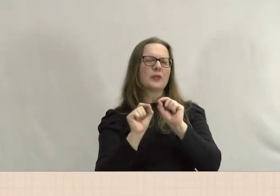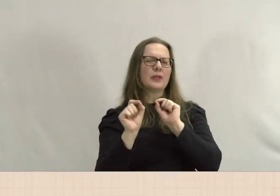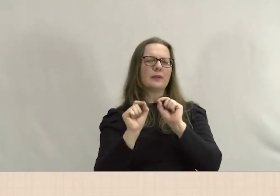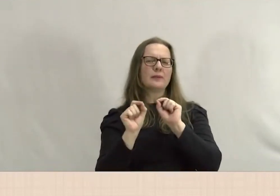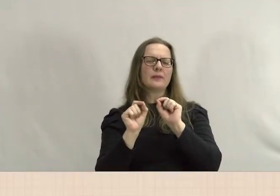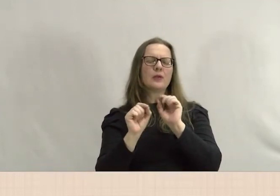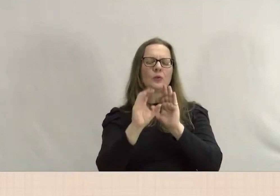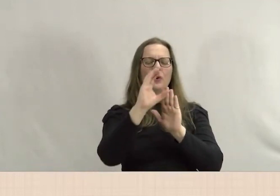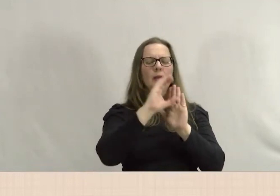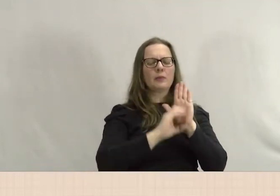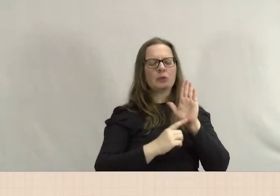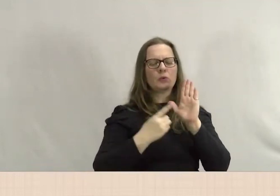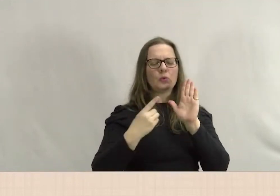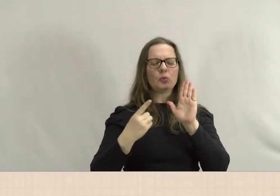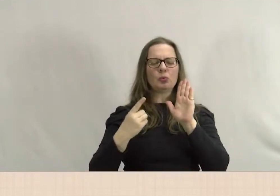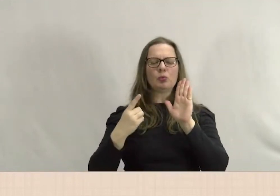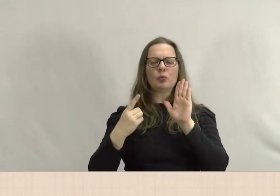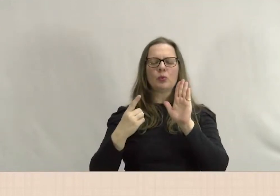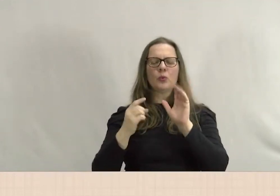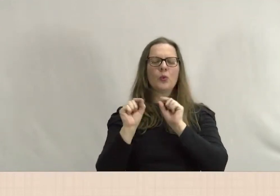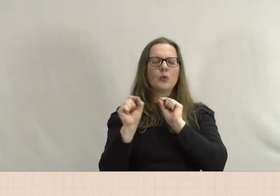Capítulo 1.